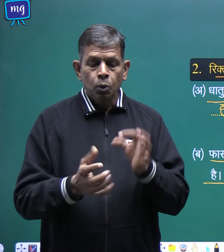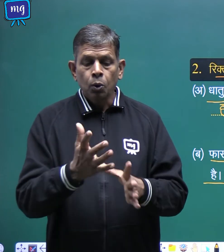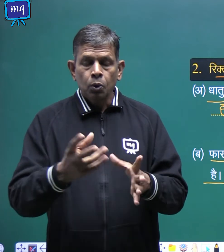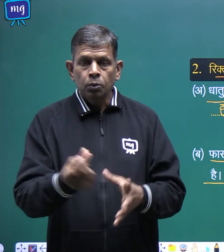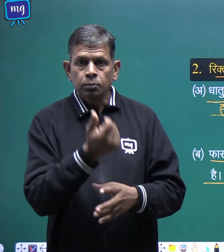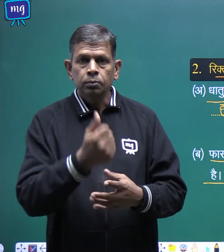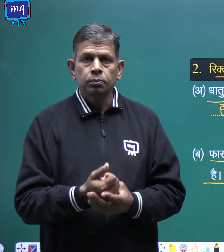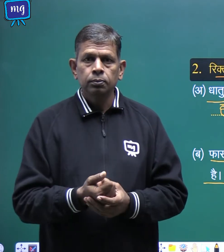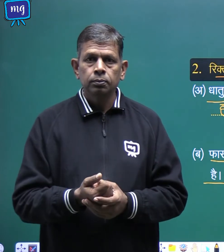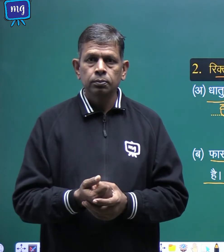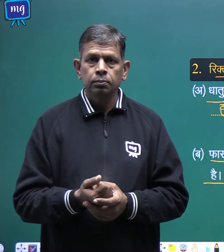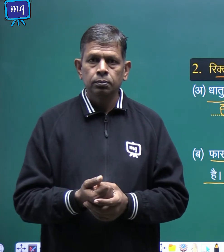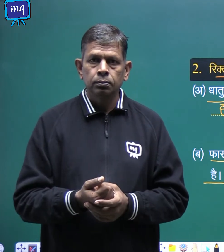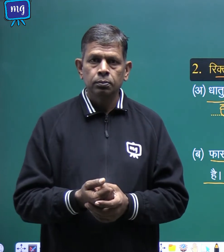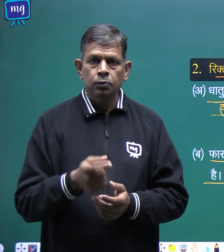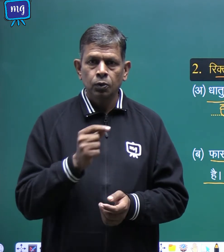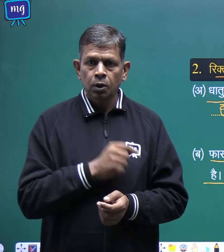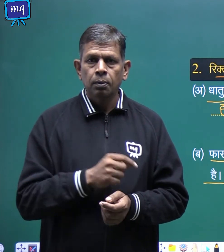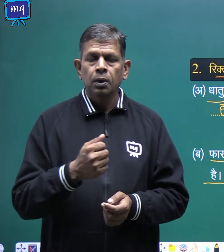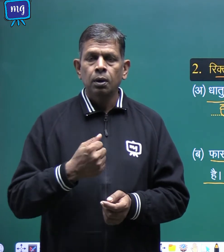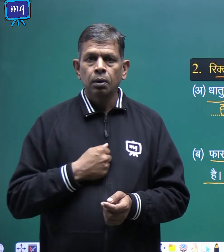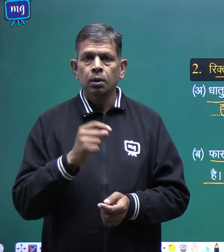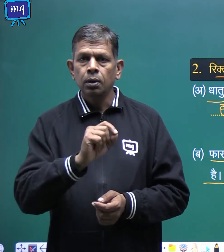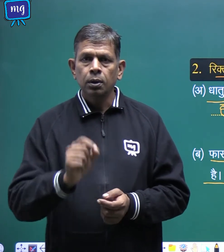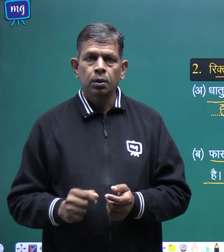है, तो हम यहाँ लिखेंगे